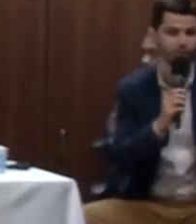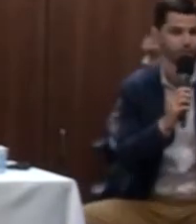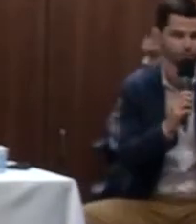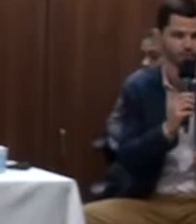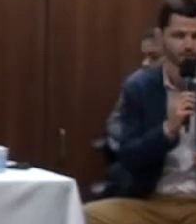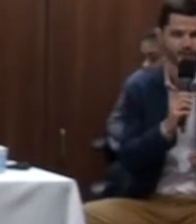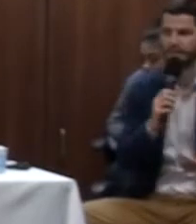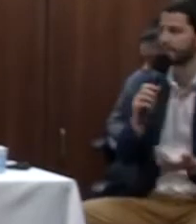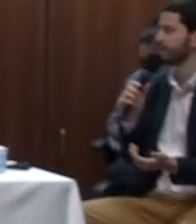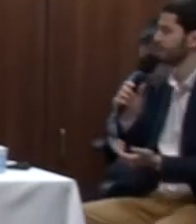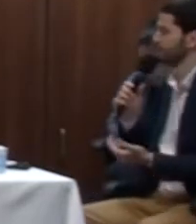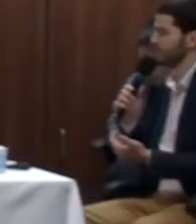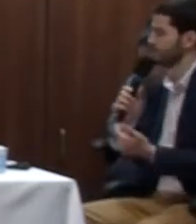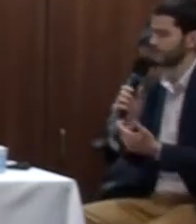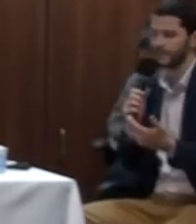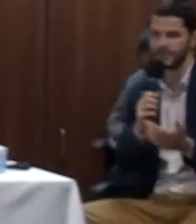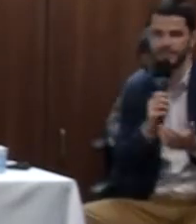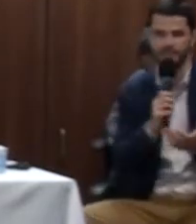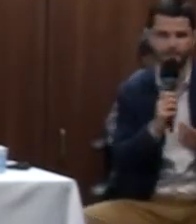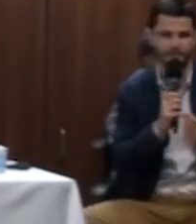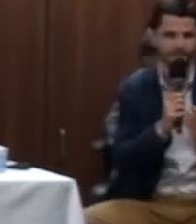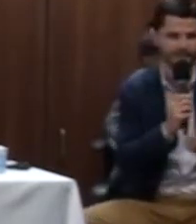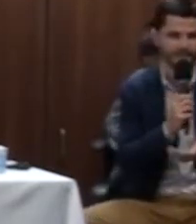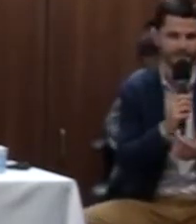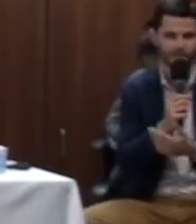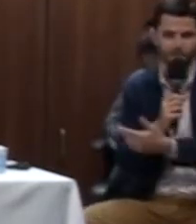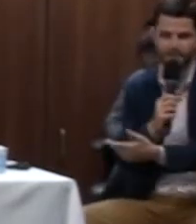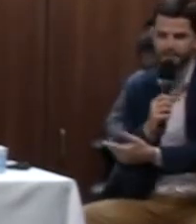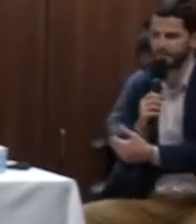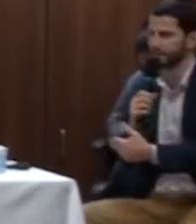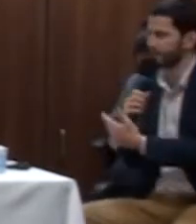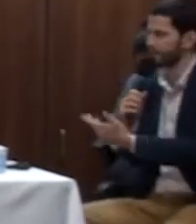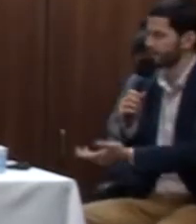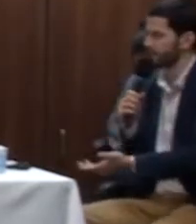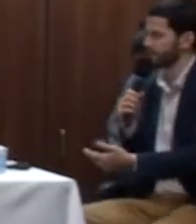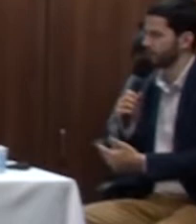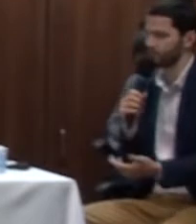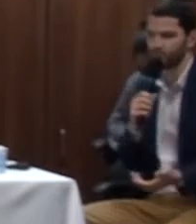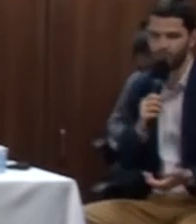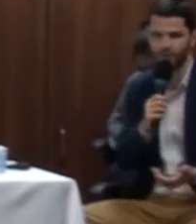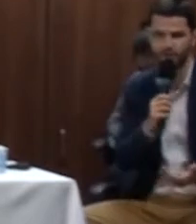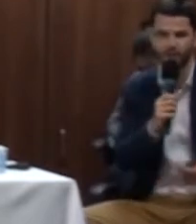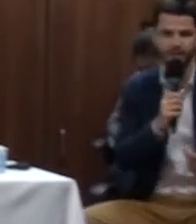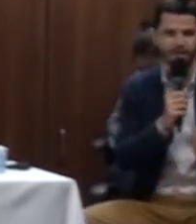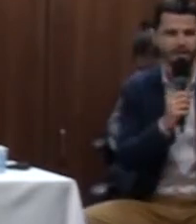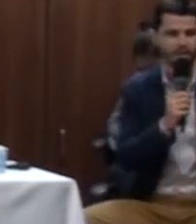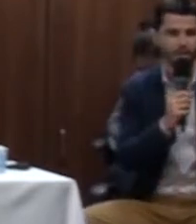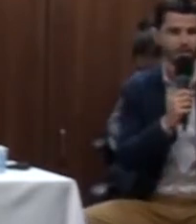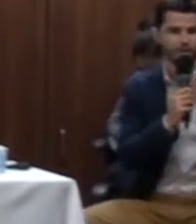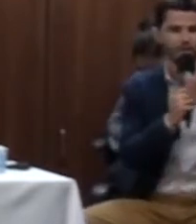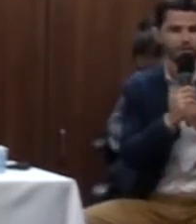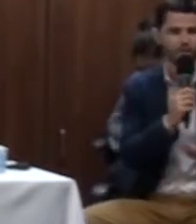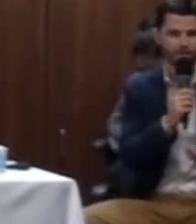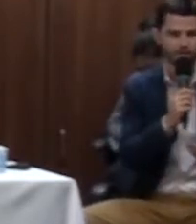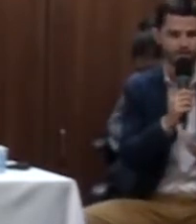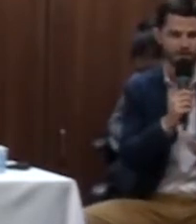público pelo SUS. Tá, eu quis fazer essa fala inicial, antes de passar para a Beth apresentar os dados junto comigo, só para a gente